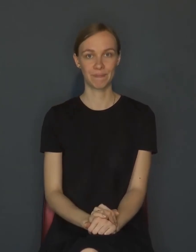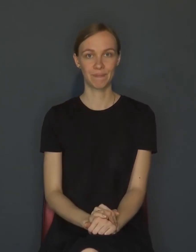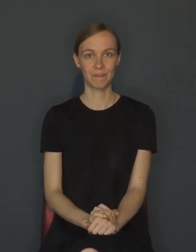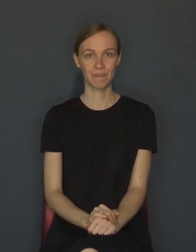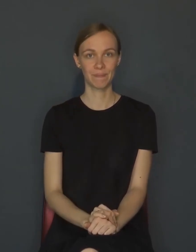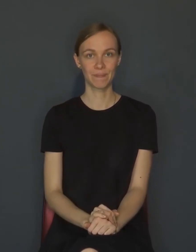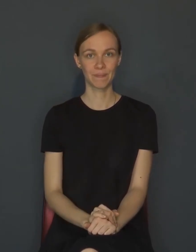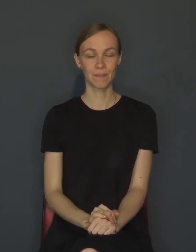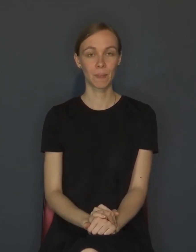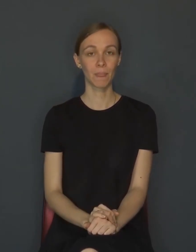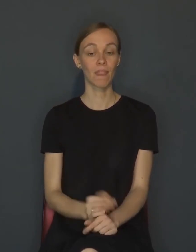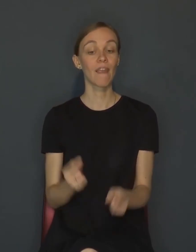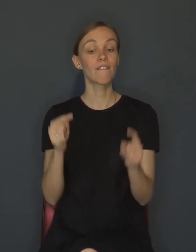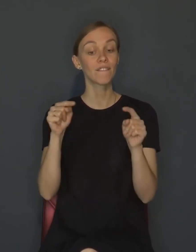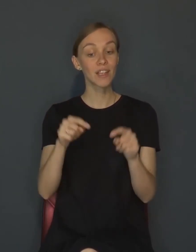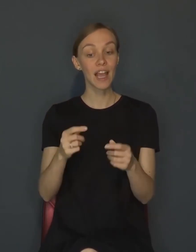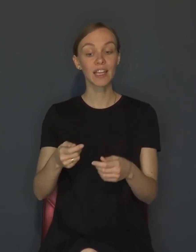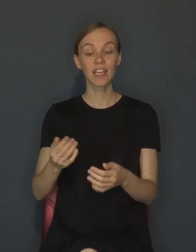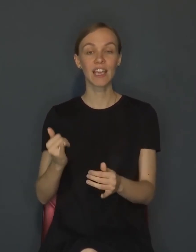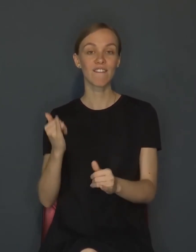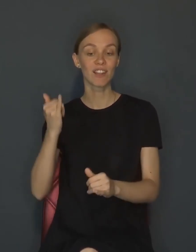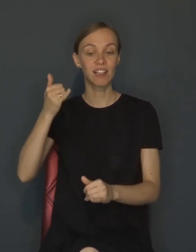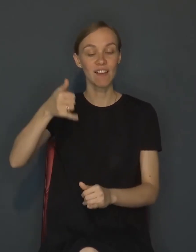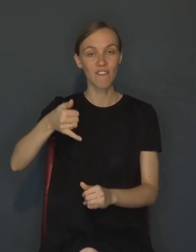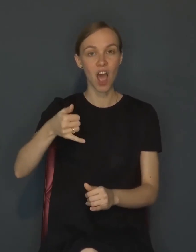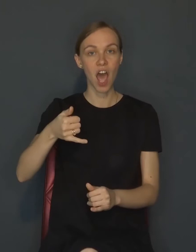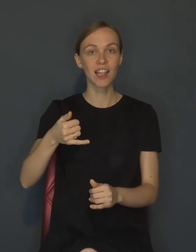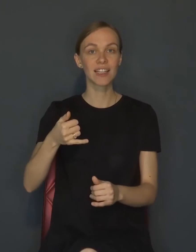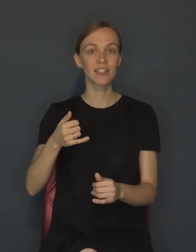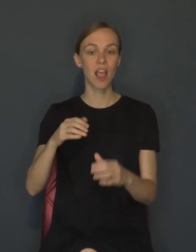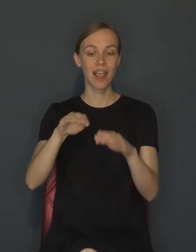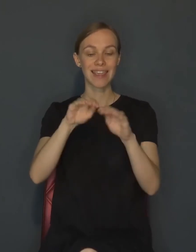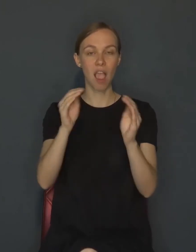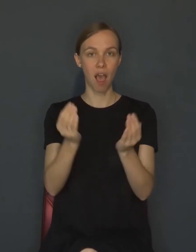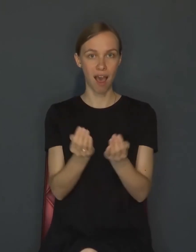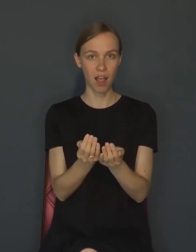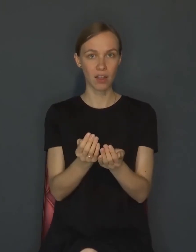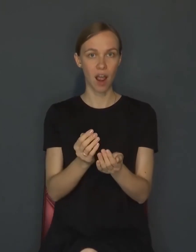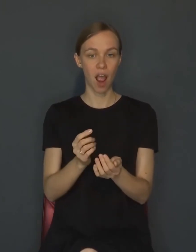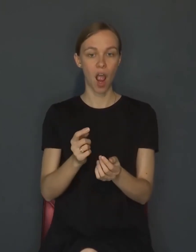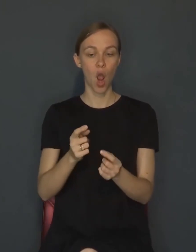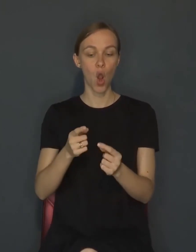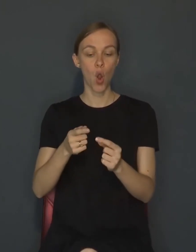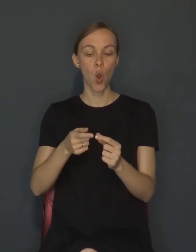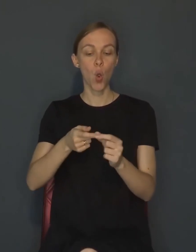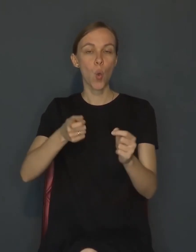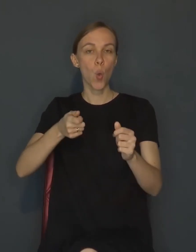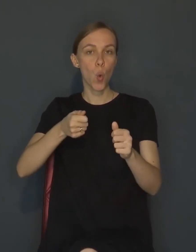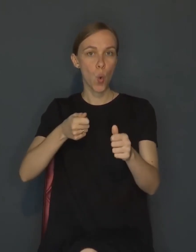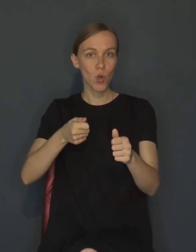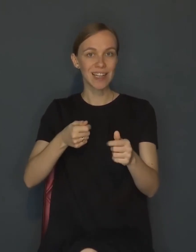в якій відливались гармати, ядра, кулі та різні предмети побуту.